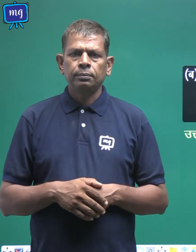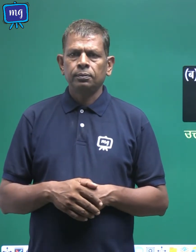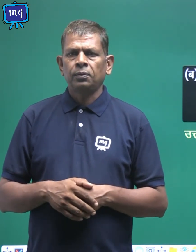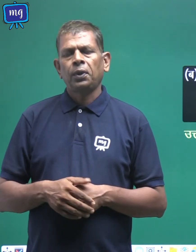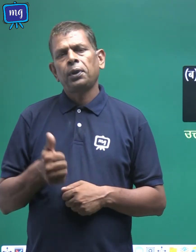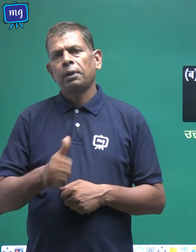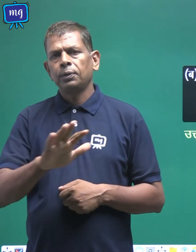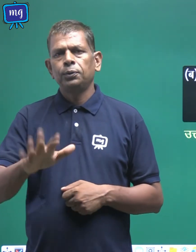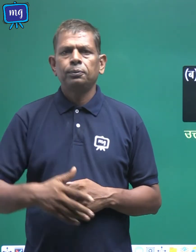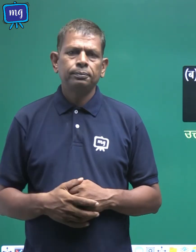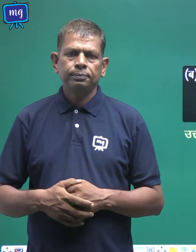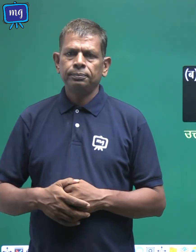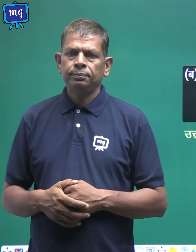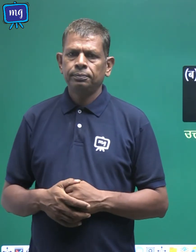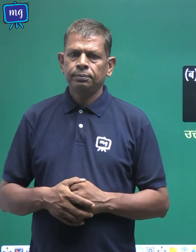ठीक है बच्चों।